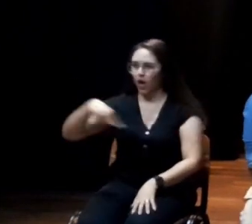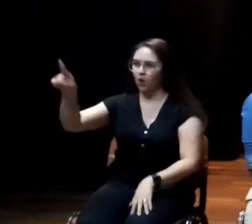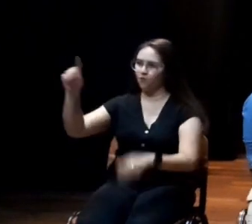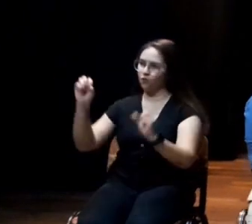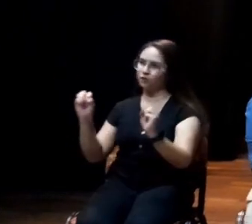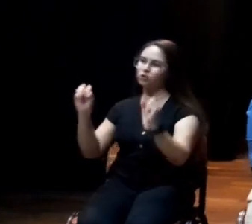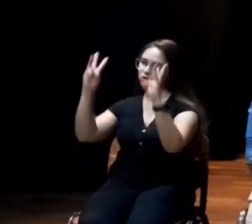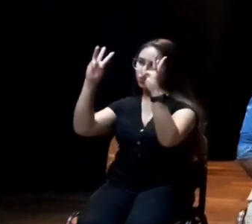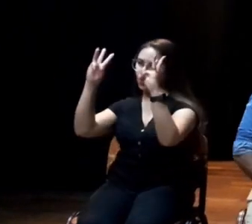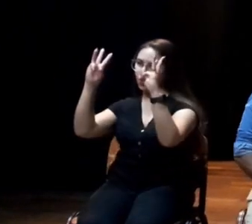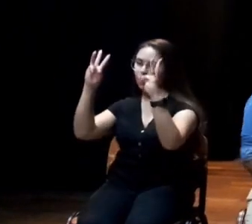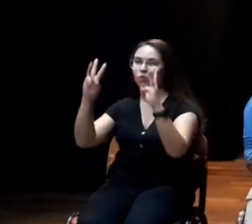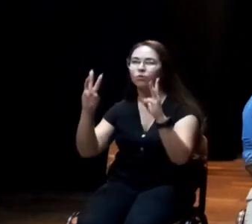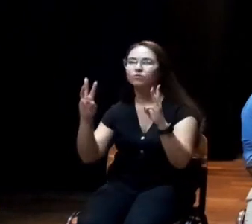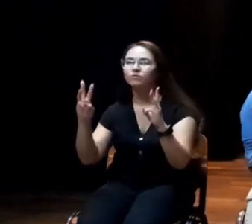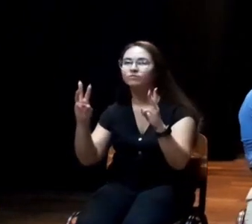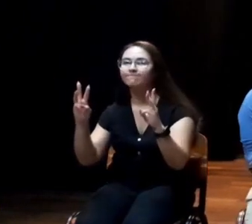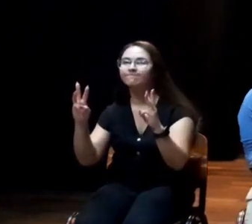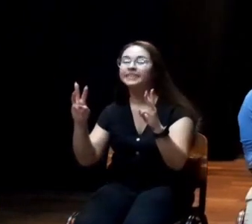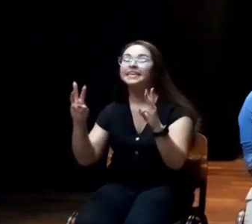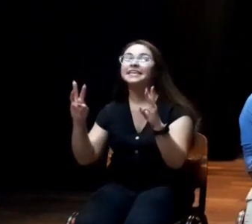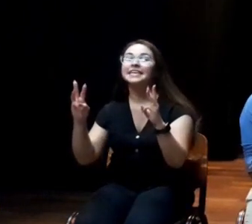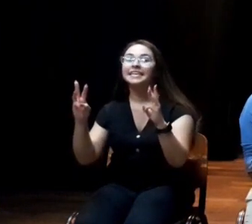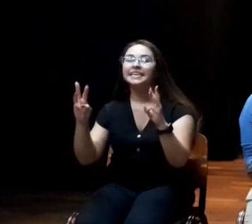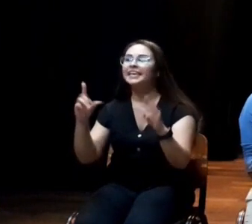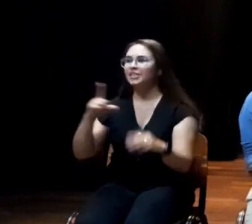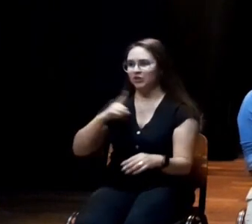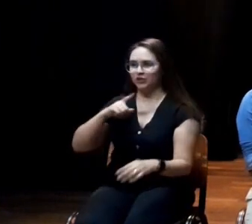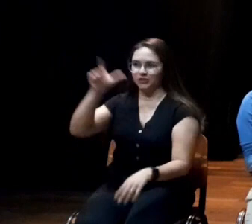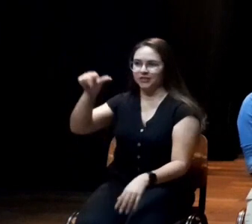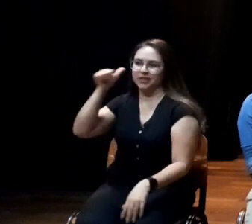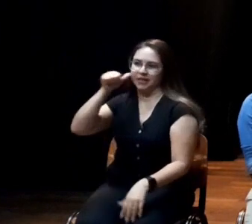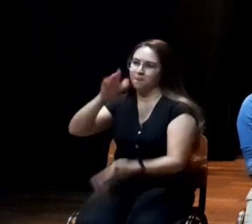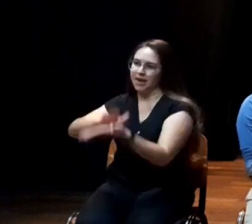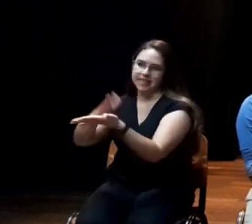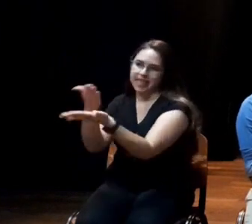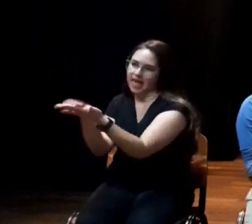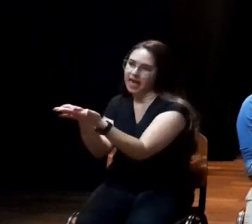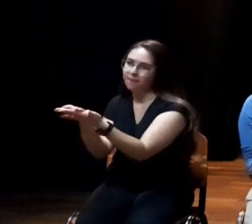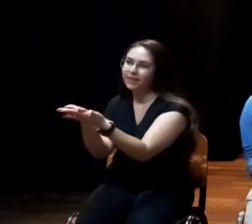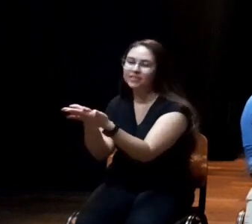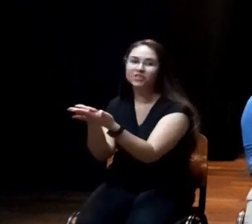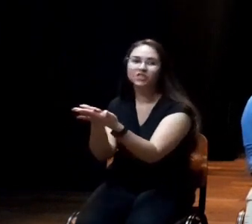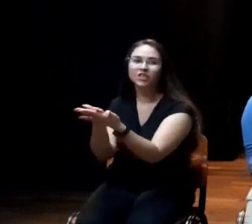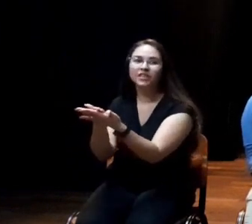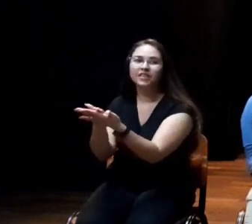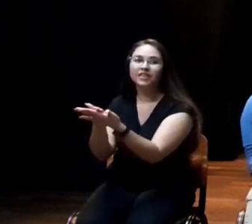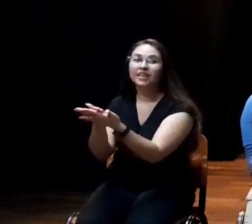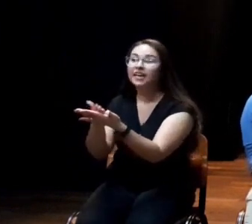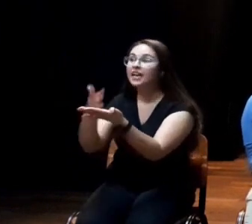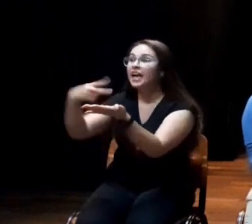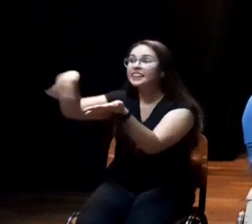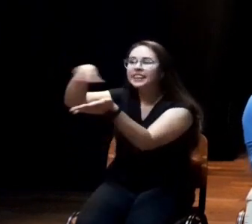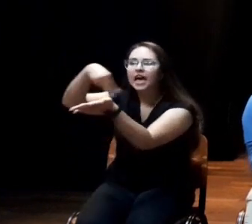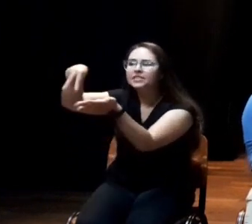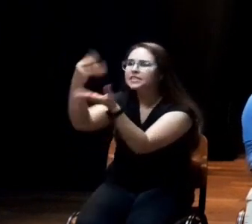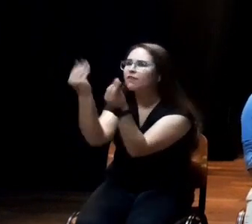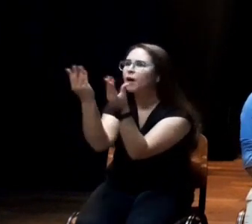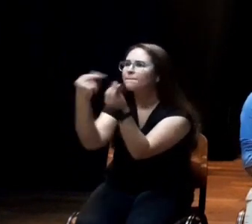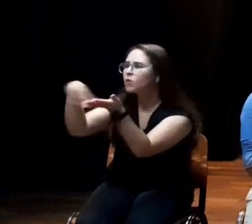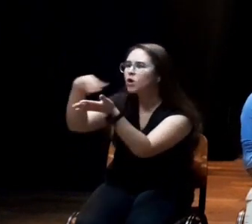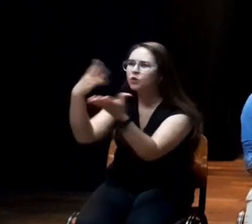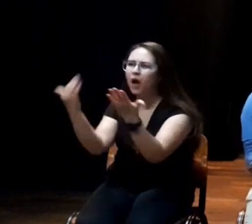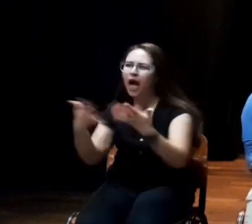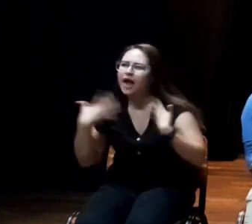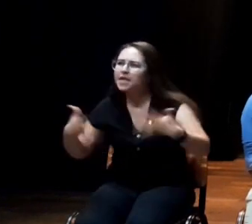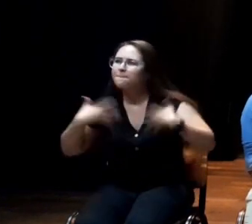show e tinha uma intérprete, né? E ela, tipo, dançava tanto, tava tão